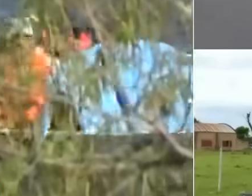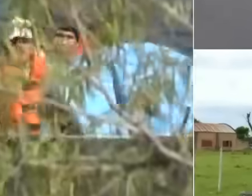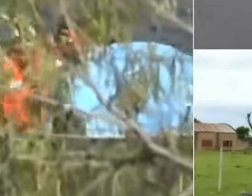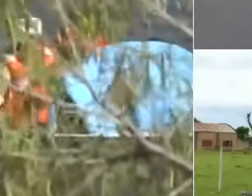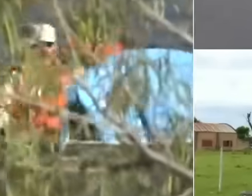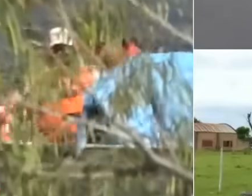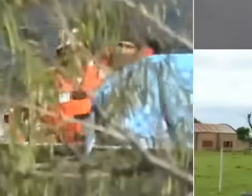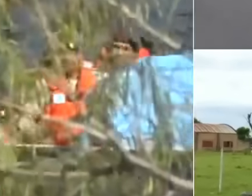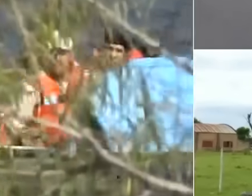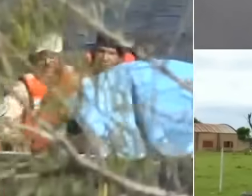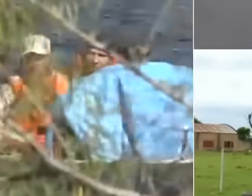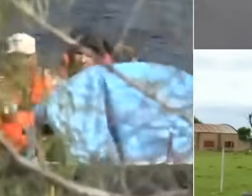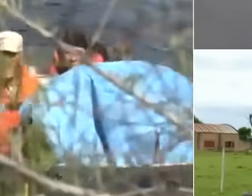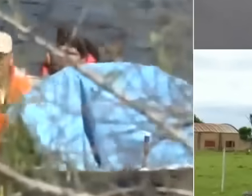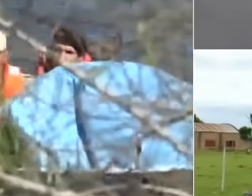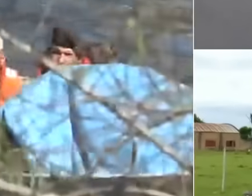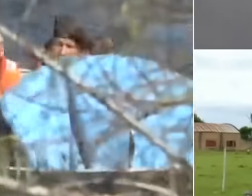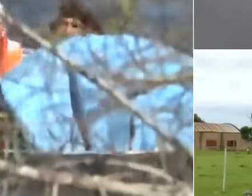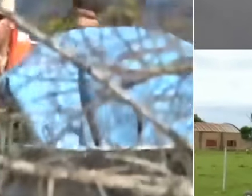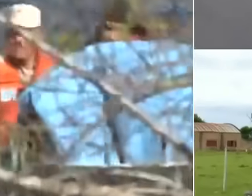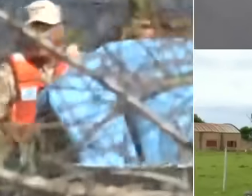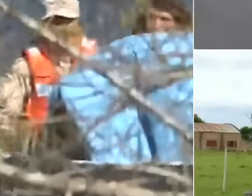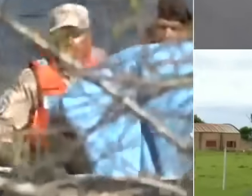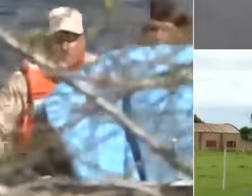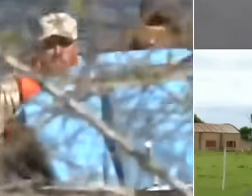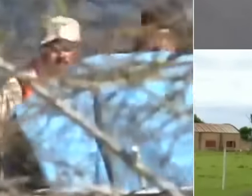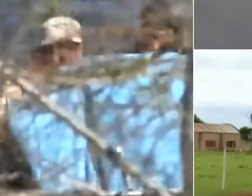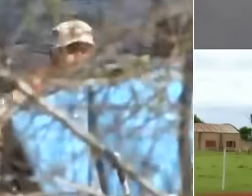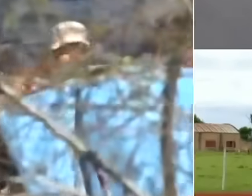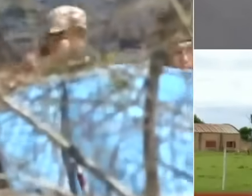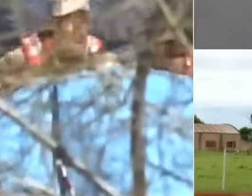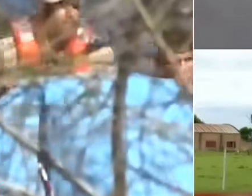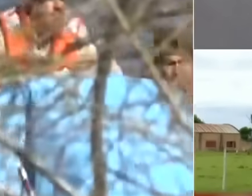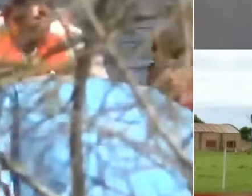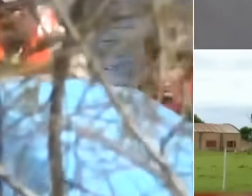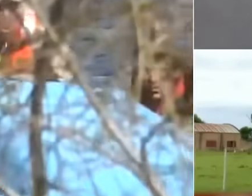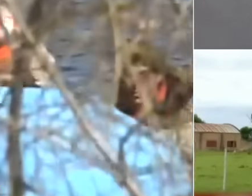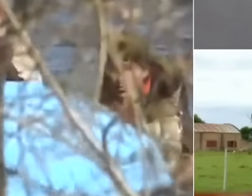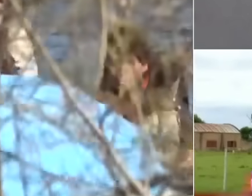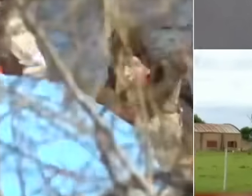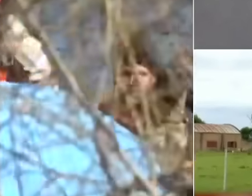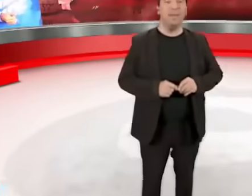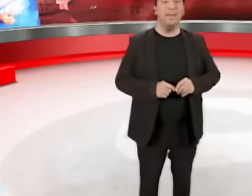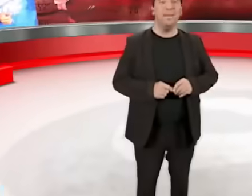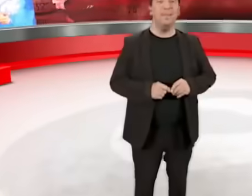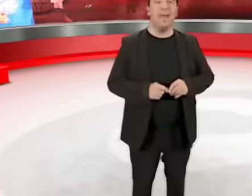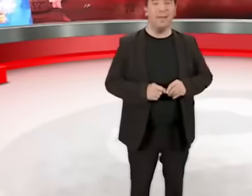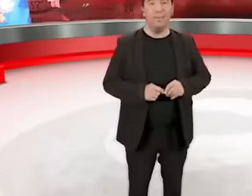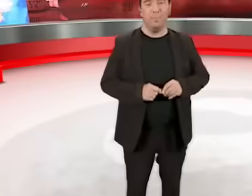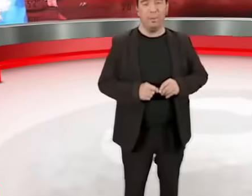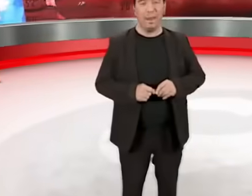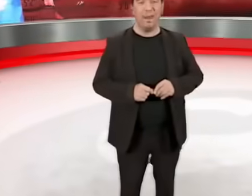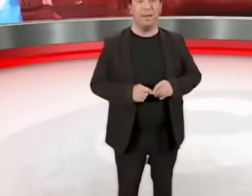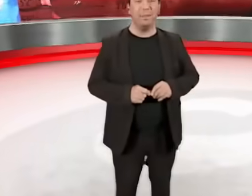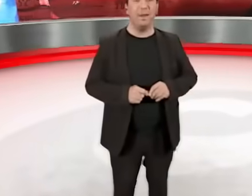Que lo que cuenta Jota un poco es cómo llegan al lugar. Dice que estaba Mónica Millapi, que mi papá estaba tomando naranjas y